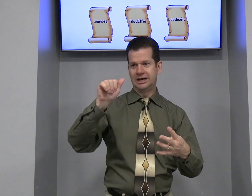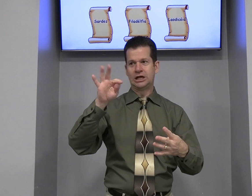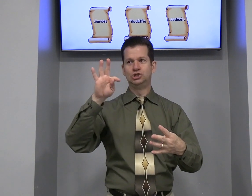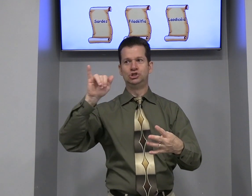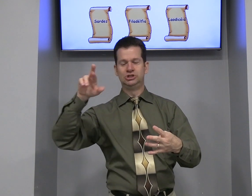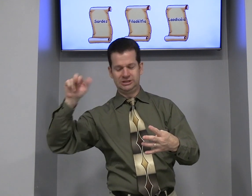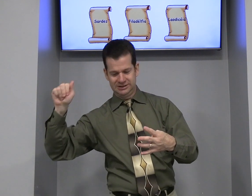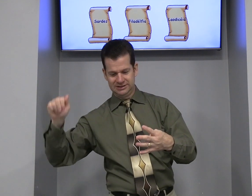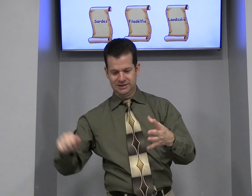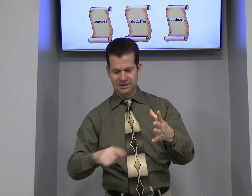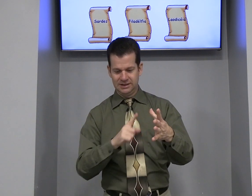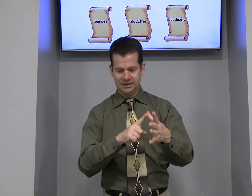Tiatira.